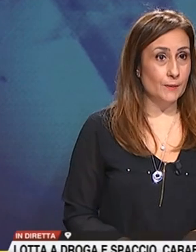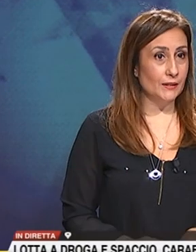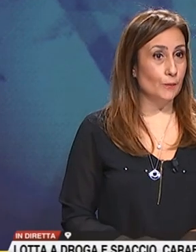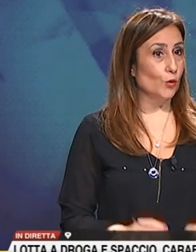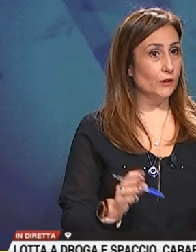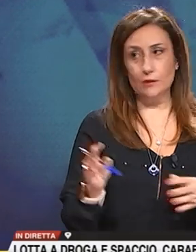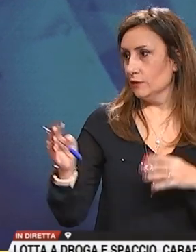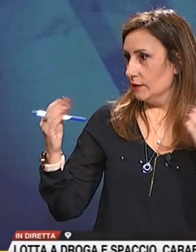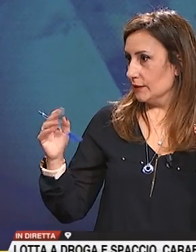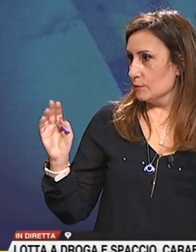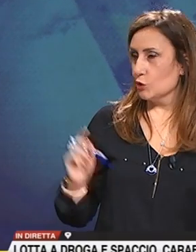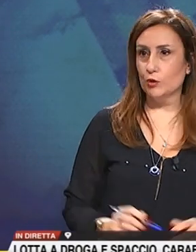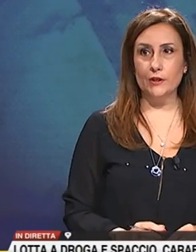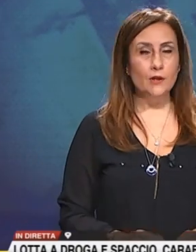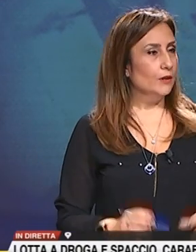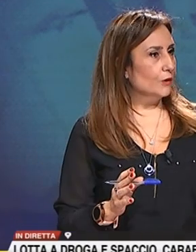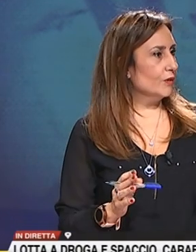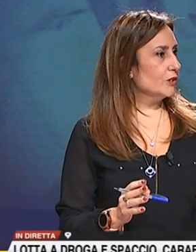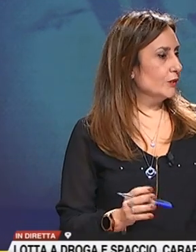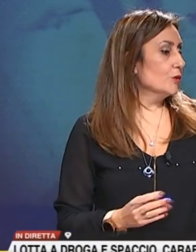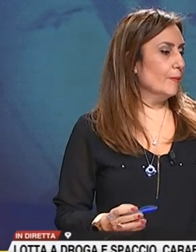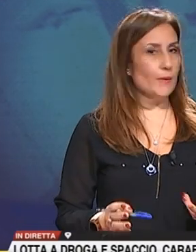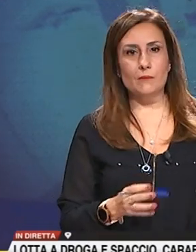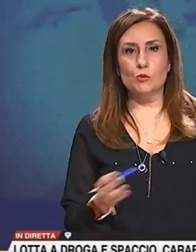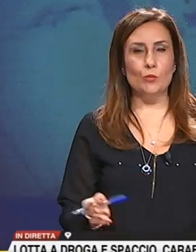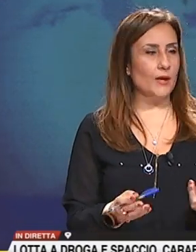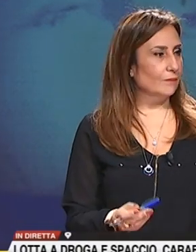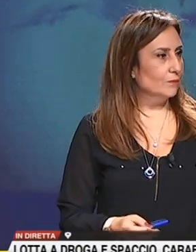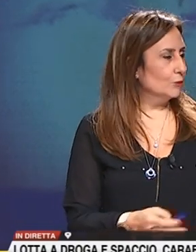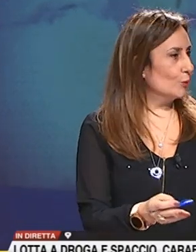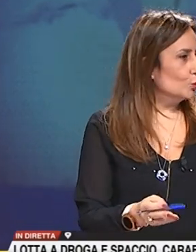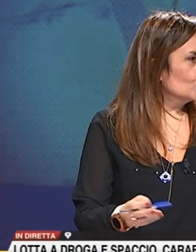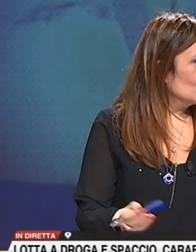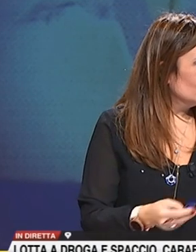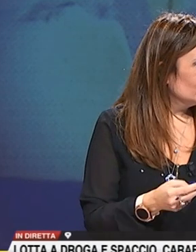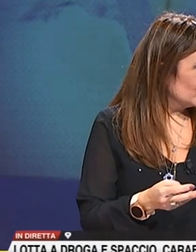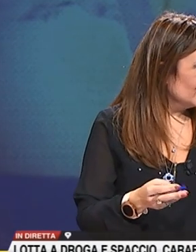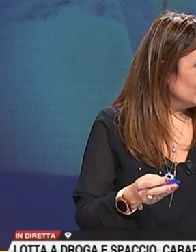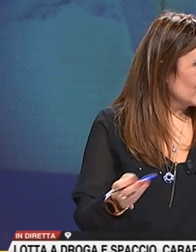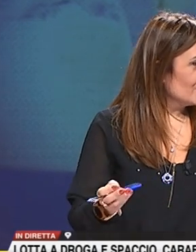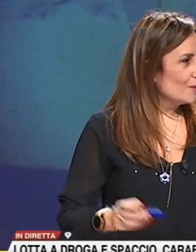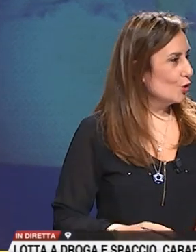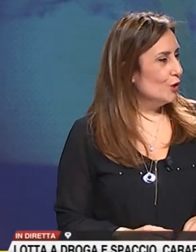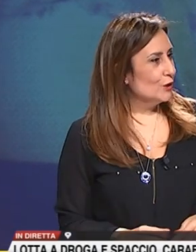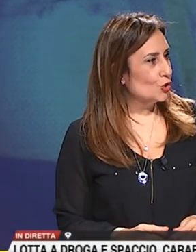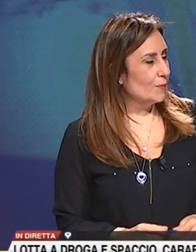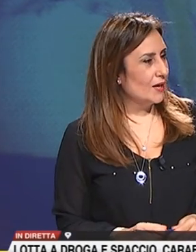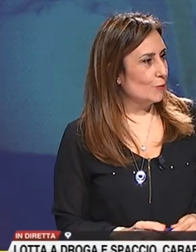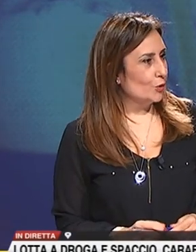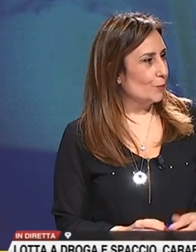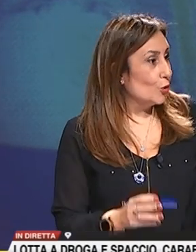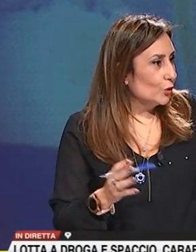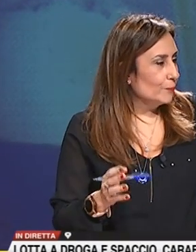delle chiamate poi nella trasmissione dove la gente dice, vabbè, ma insomma, dopo tutto... Ne parlavamo,